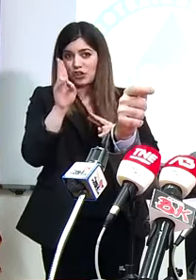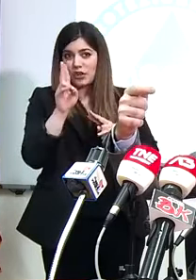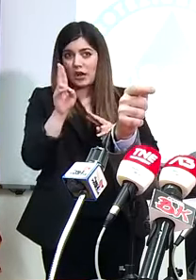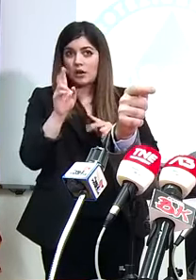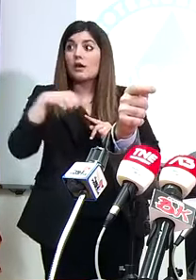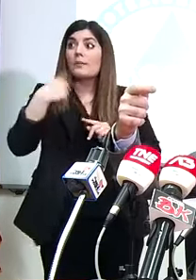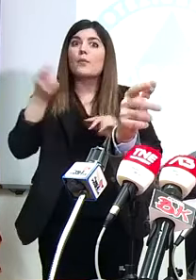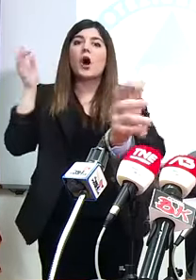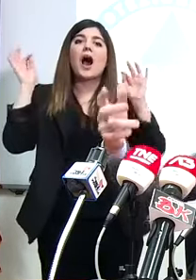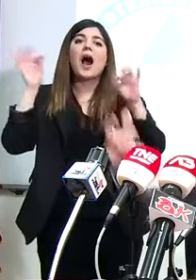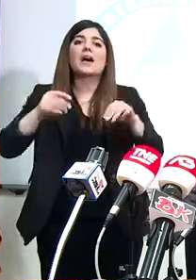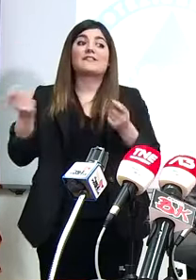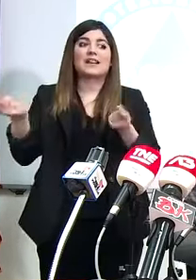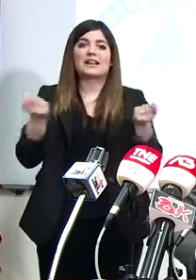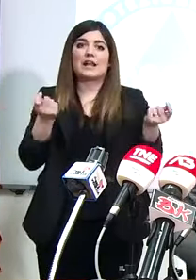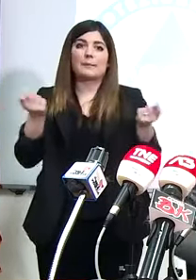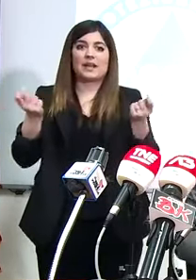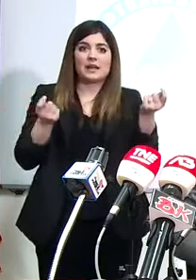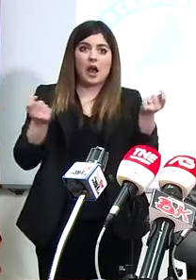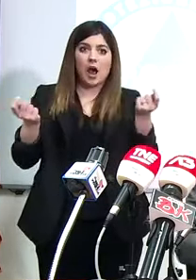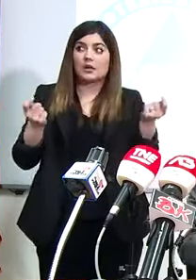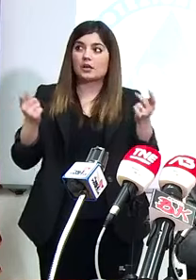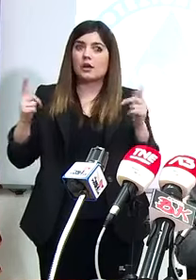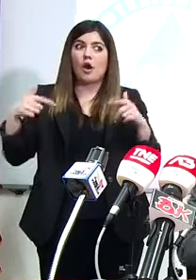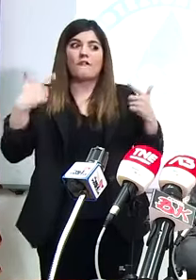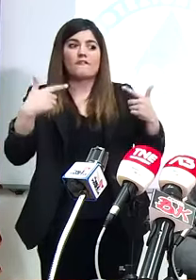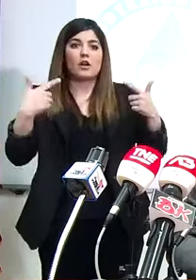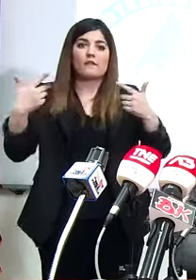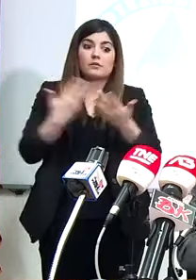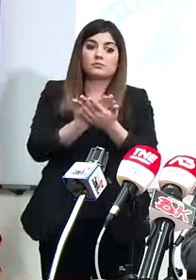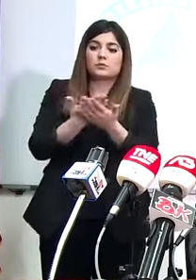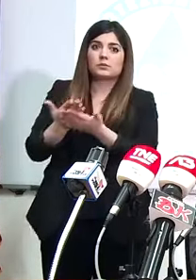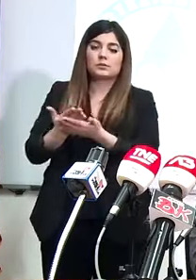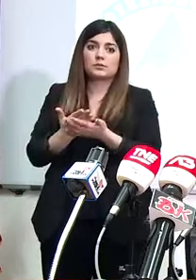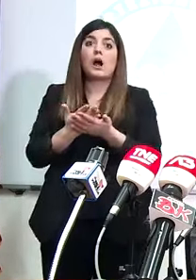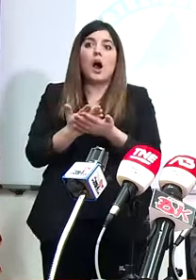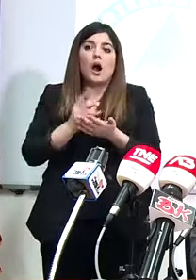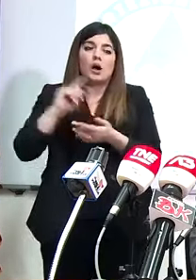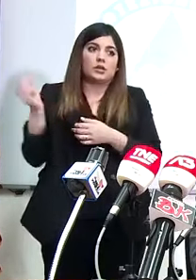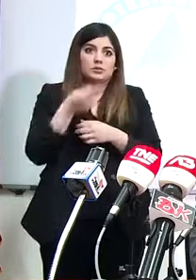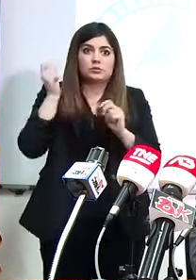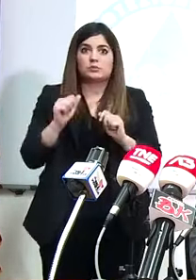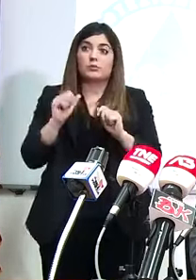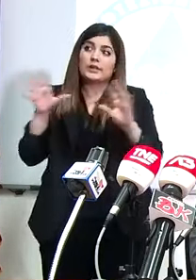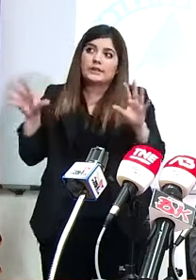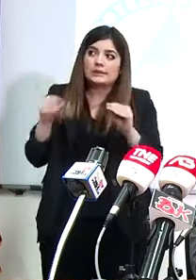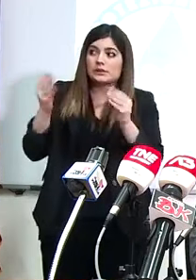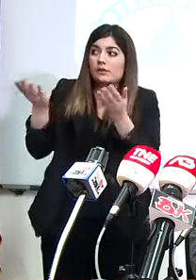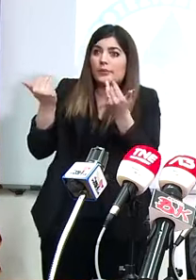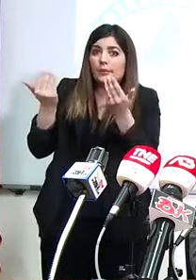e tutti un po sono riusciti a comprare in maniera ufficiale con degli avvisi eccetera